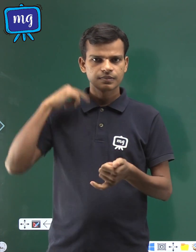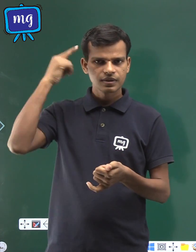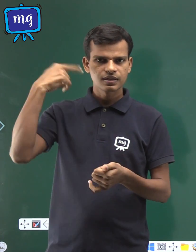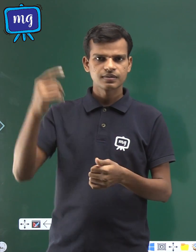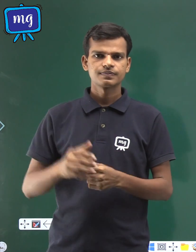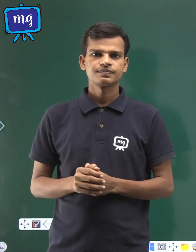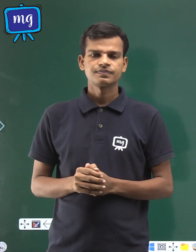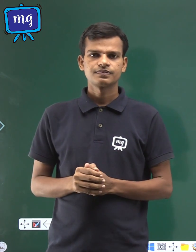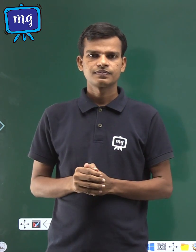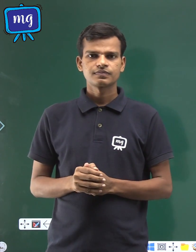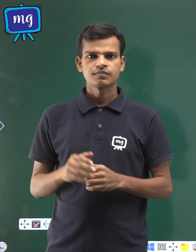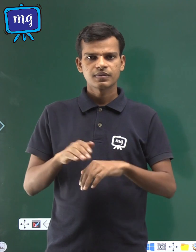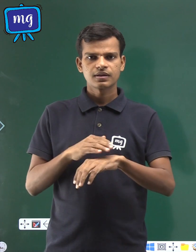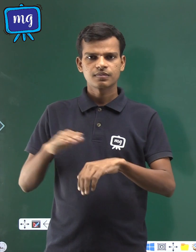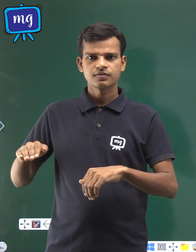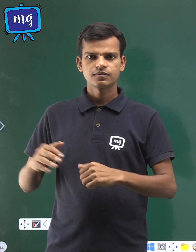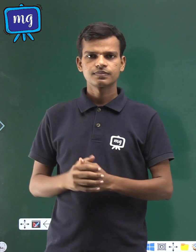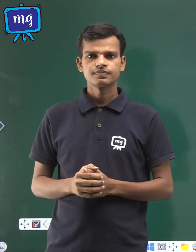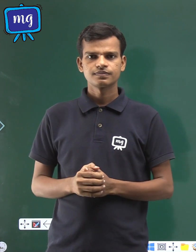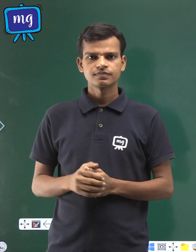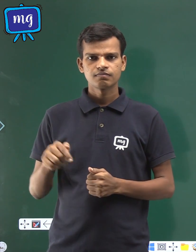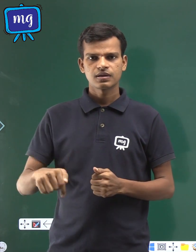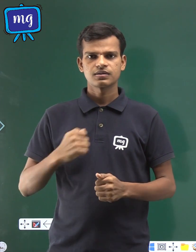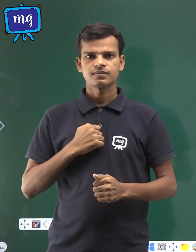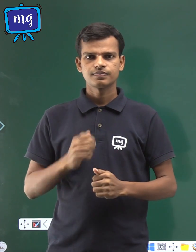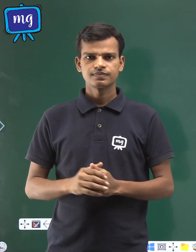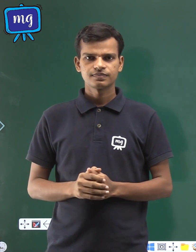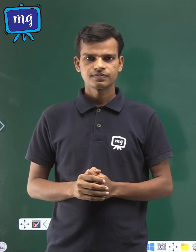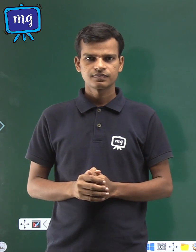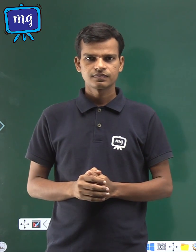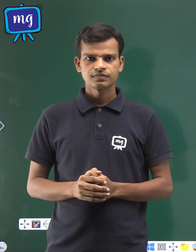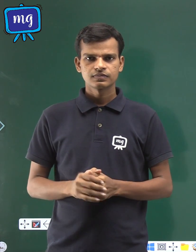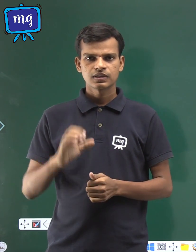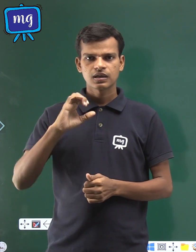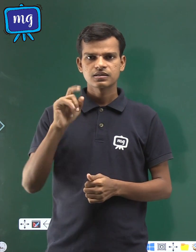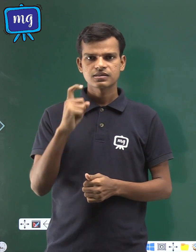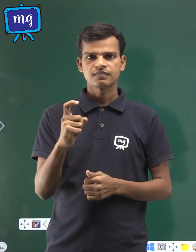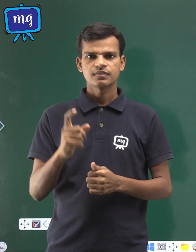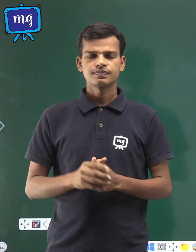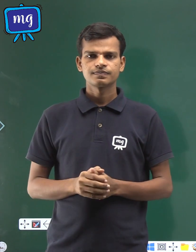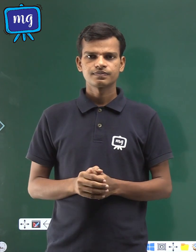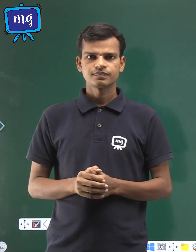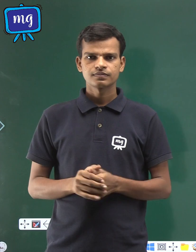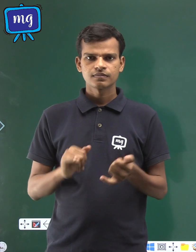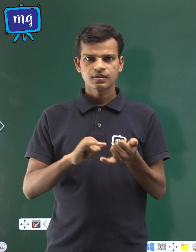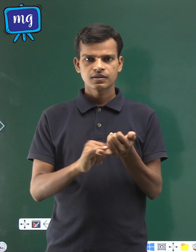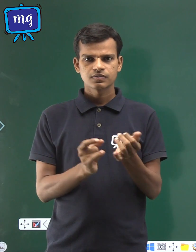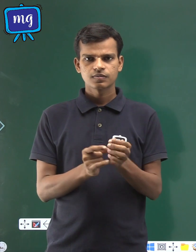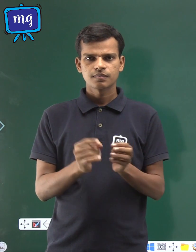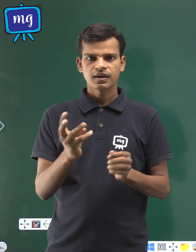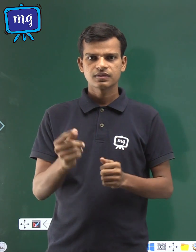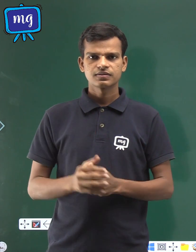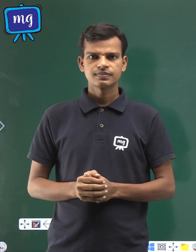पांडे। प्यारे बच्चों, आज हम क्लास 7 विषय गणित